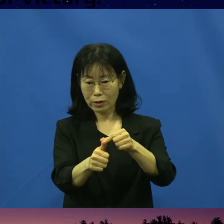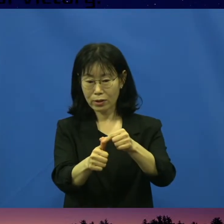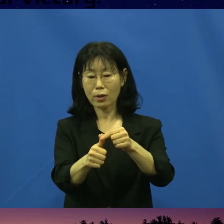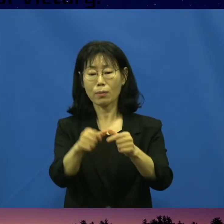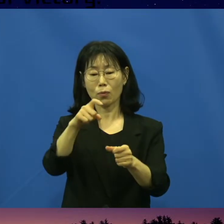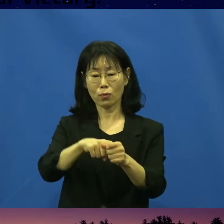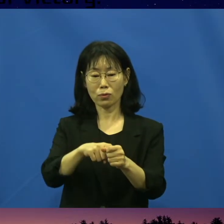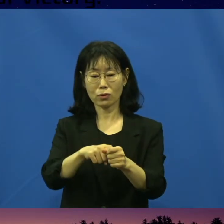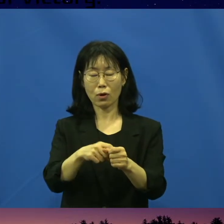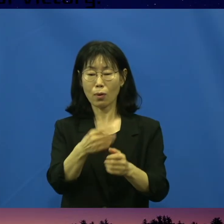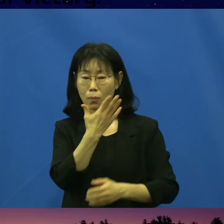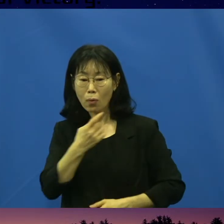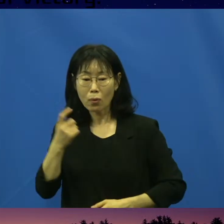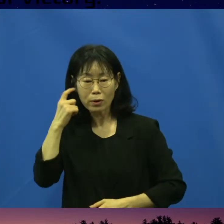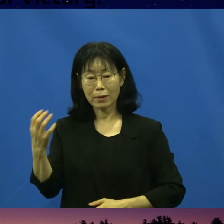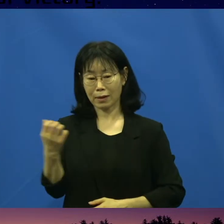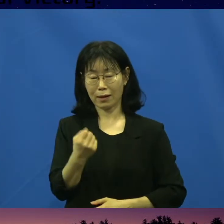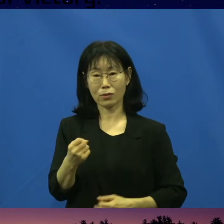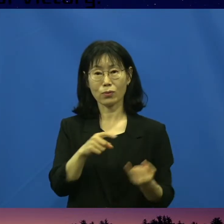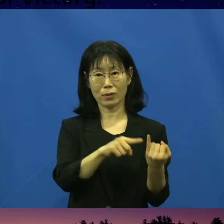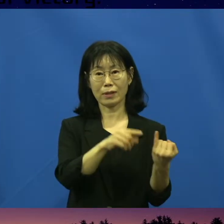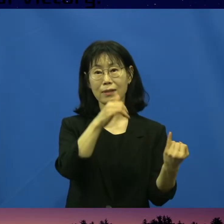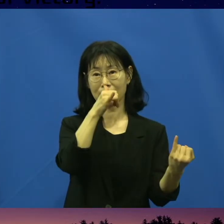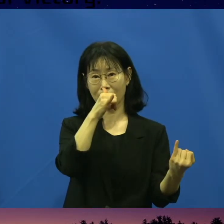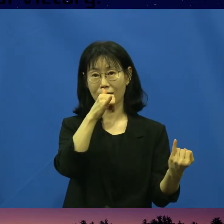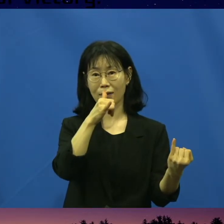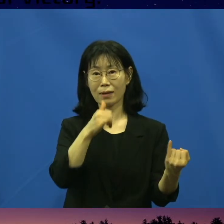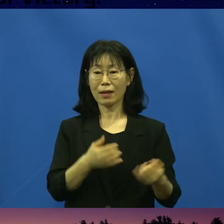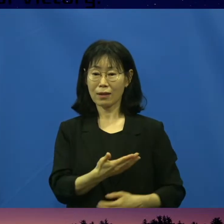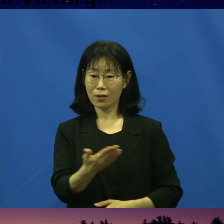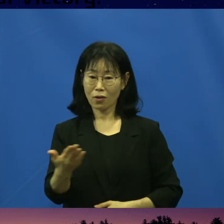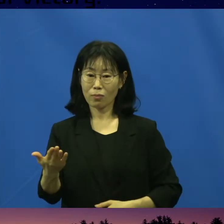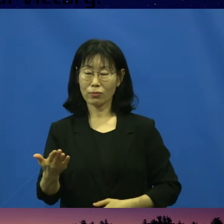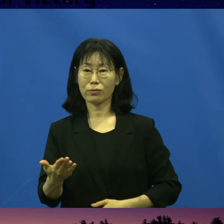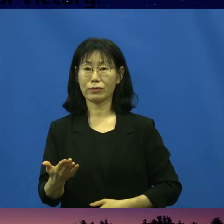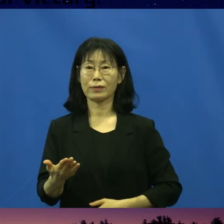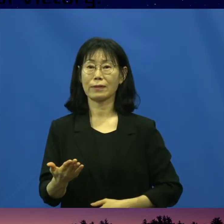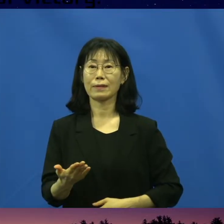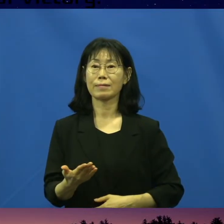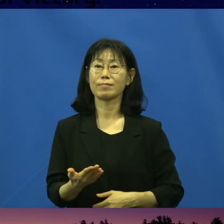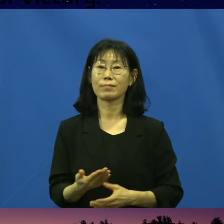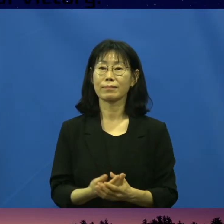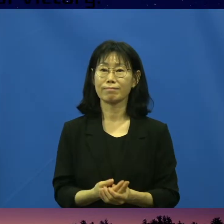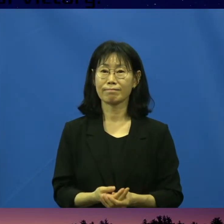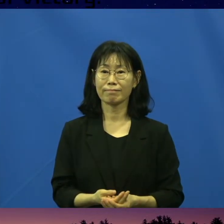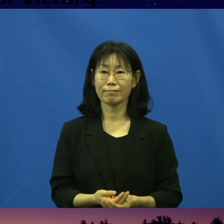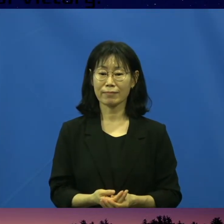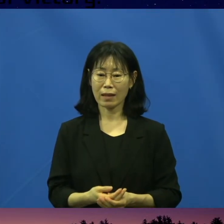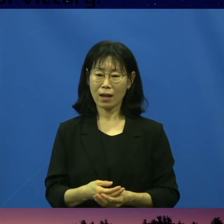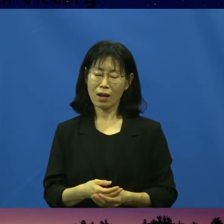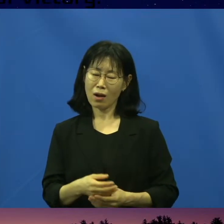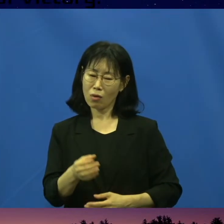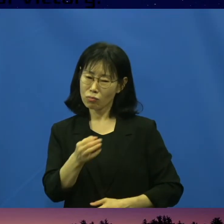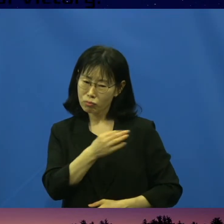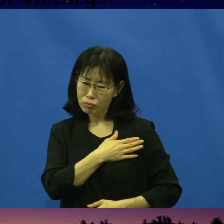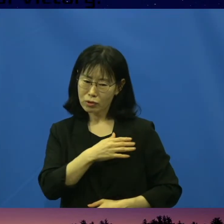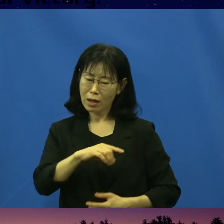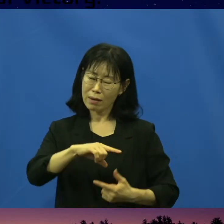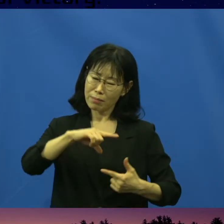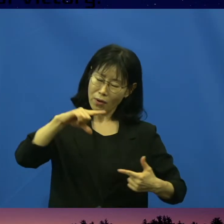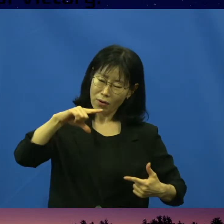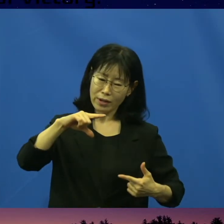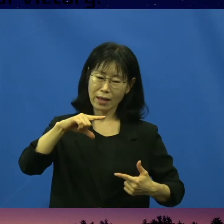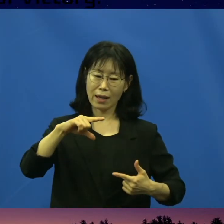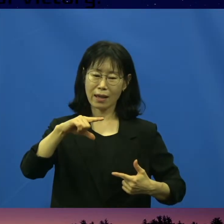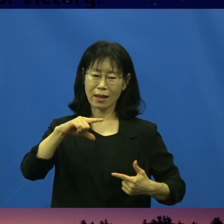여러분 평소에 우리는 키재기하죠. 명함도 돌리고 서로를 비교하고. 그러나 결정적인 순간에 별 의미가 없어요. 중요한 건 누가